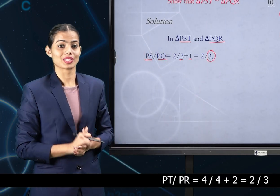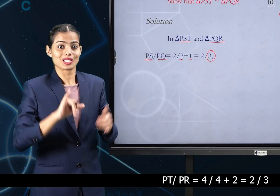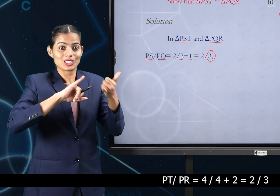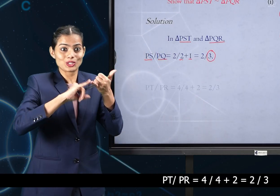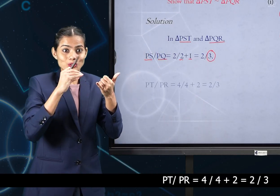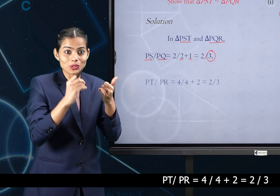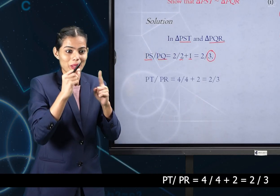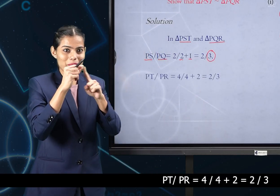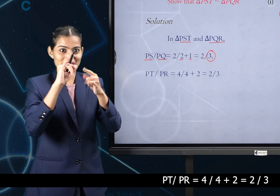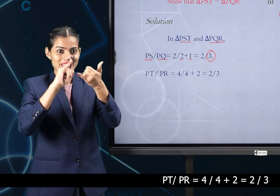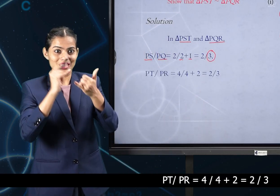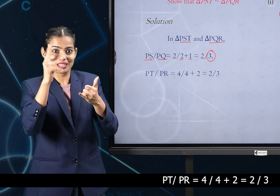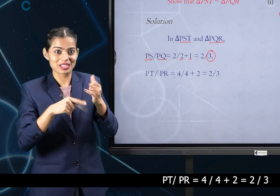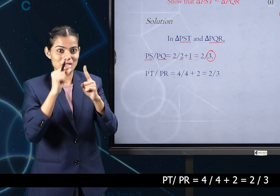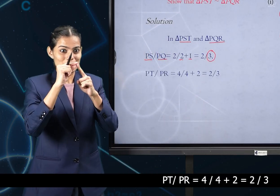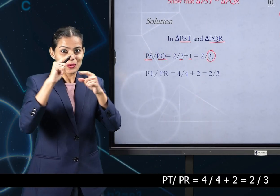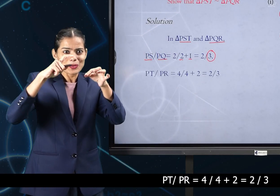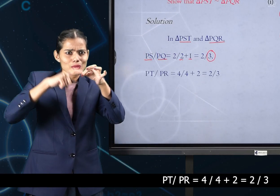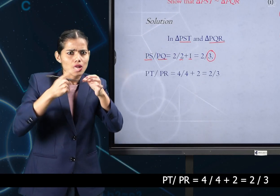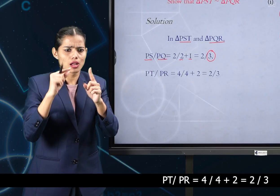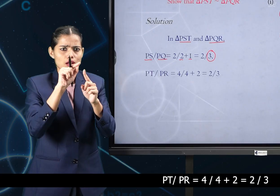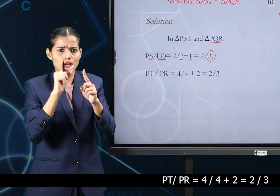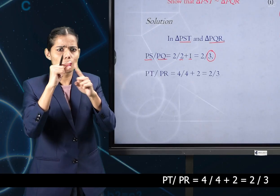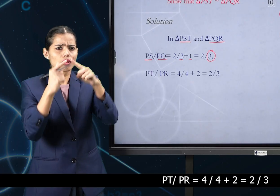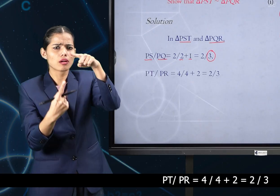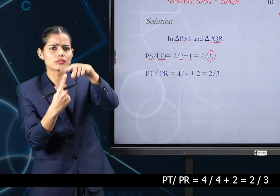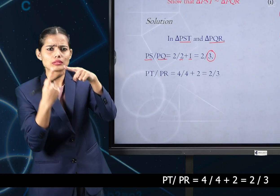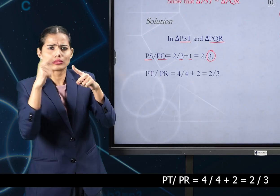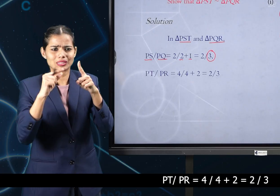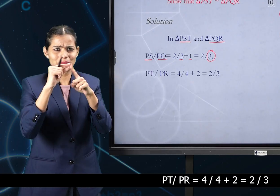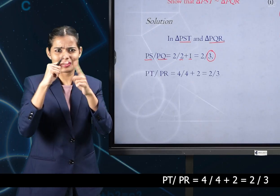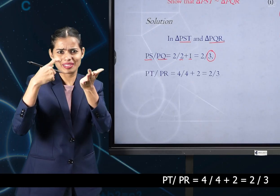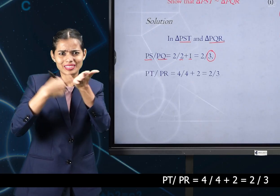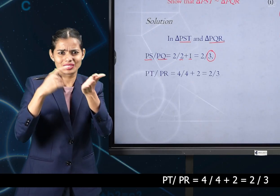PT by PR is equal to 4 by 4 plus 2 equal to 2 by 3.